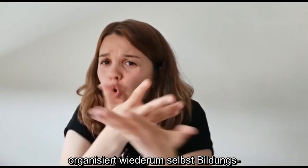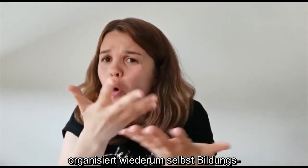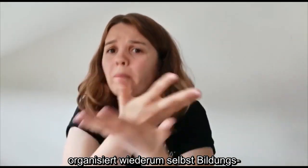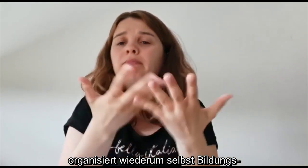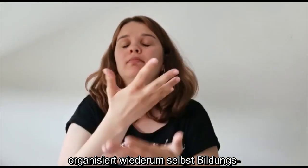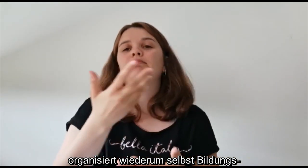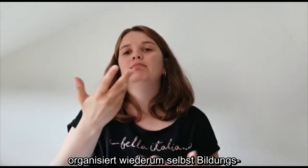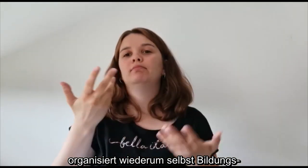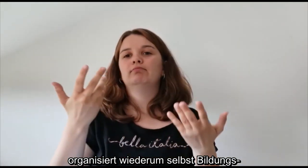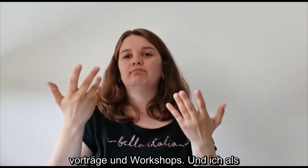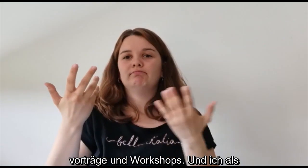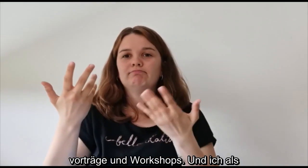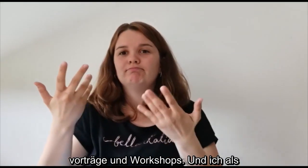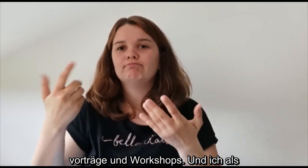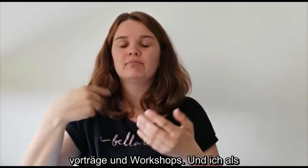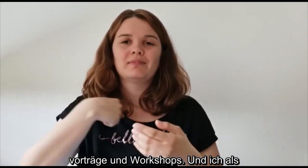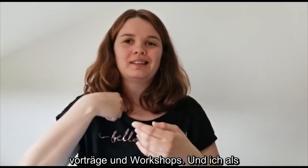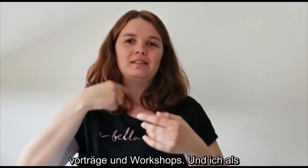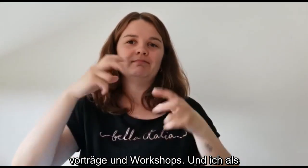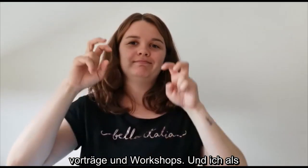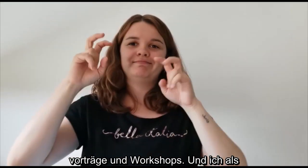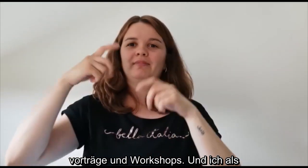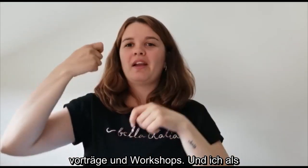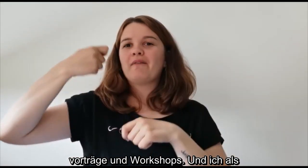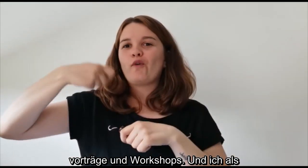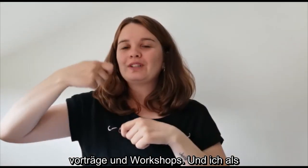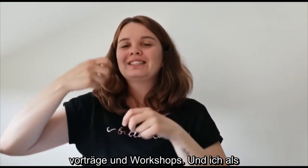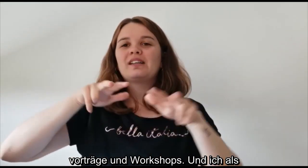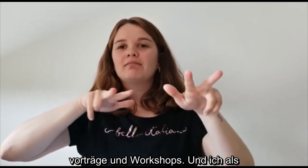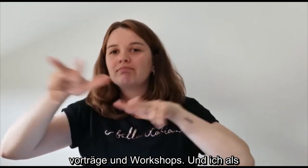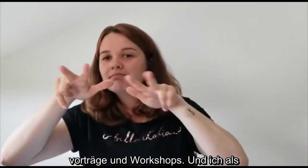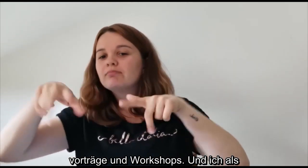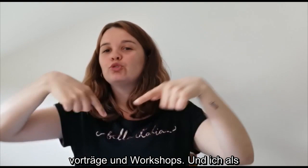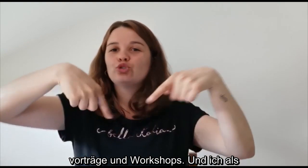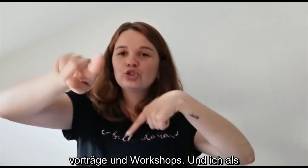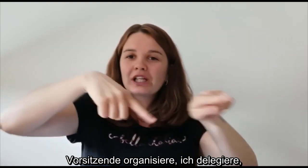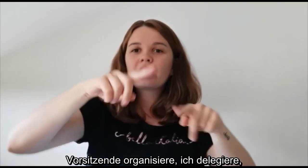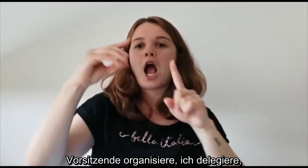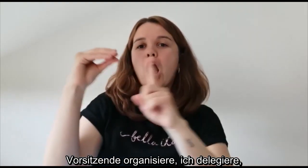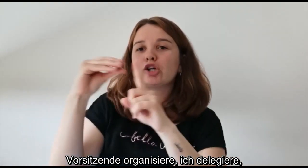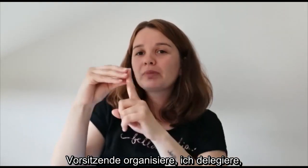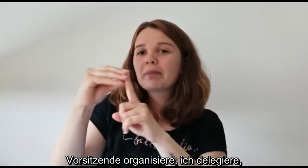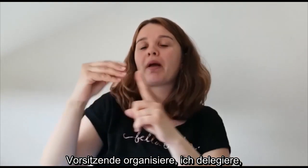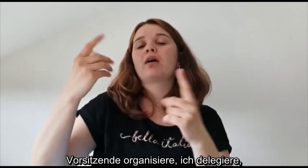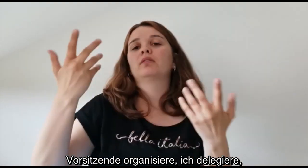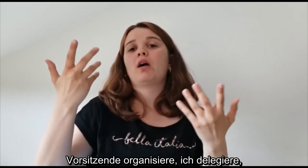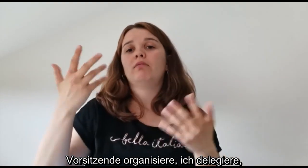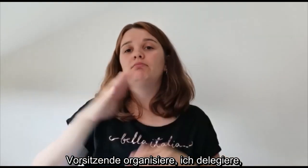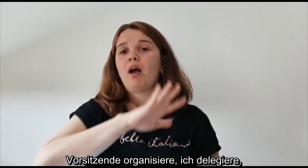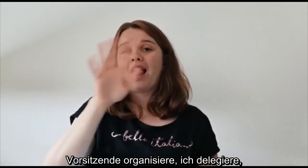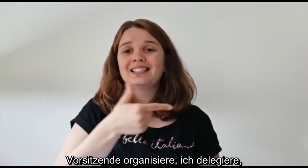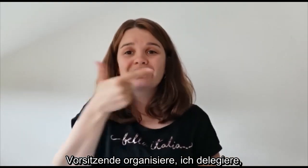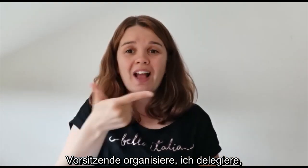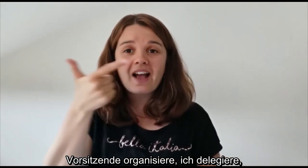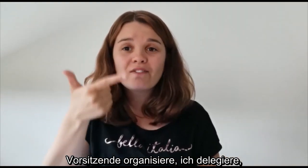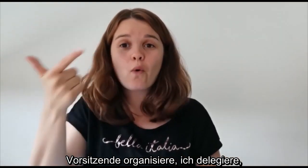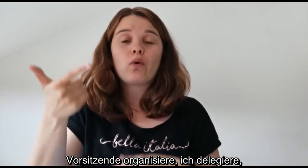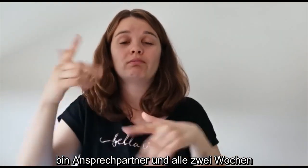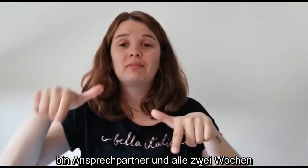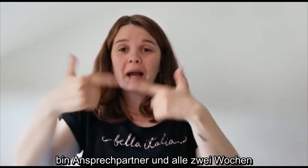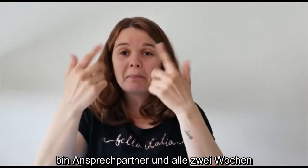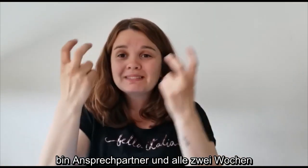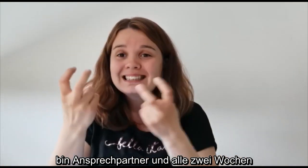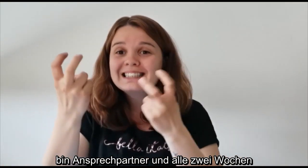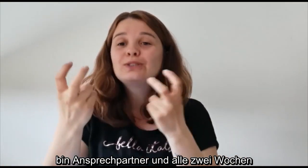organisiert wiederum Selbstbildungsvorträge und Workshops Und ich als Vorsitzende Organisiere, ich